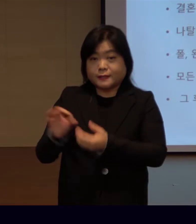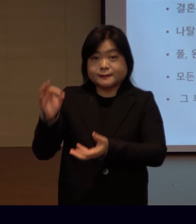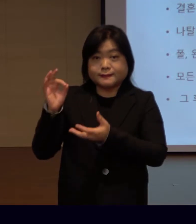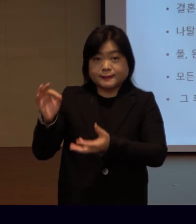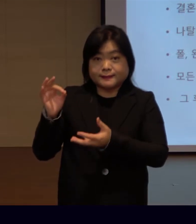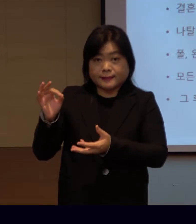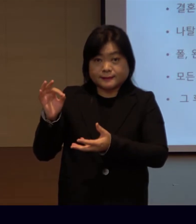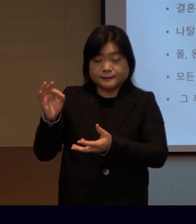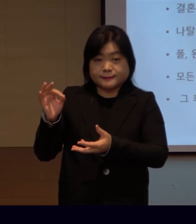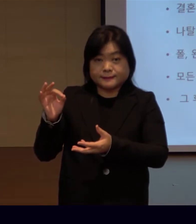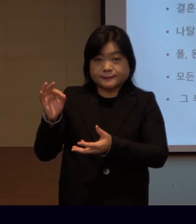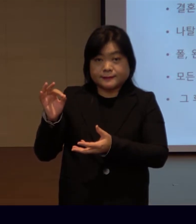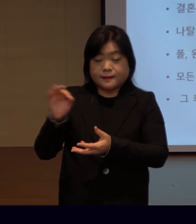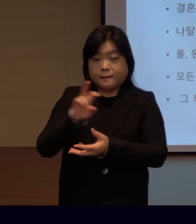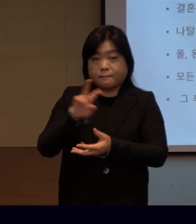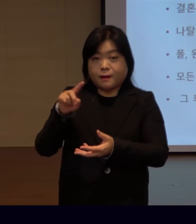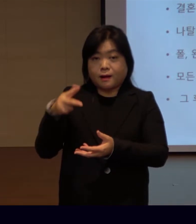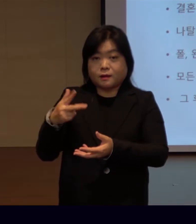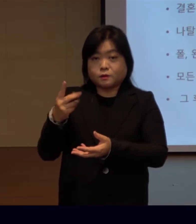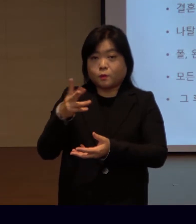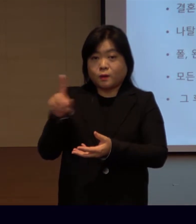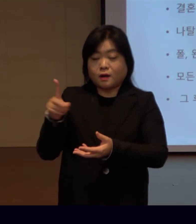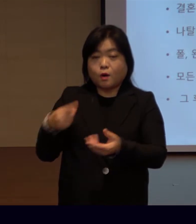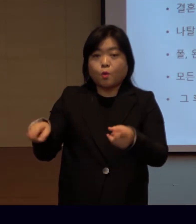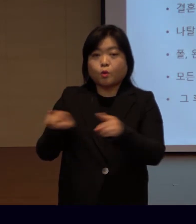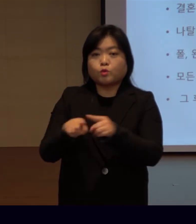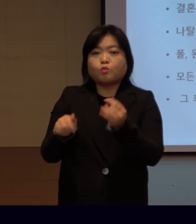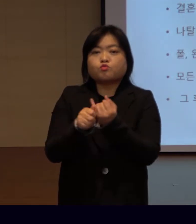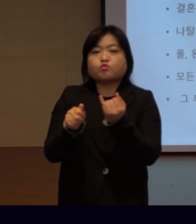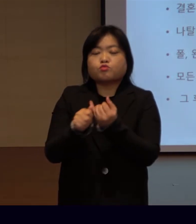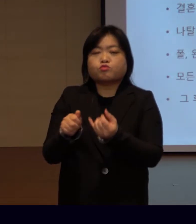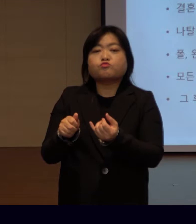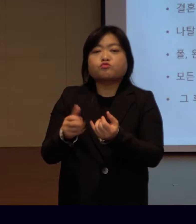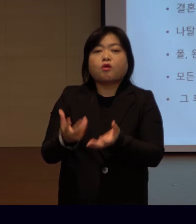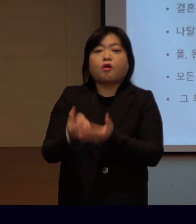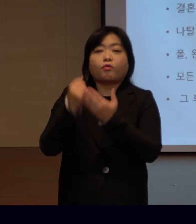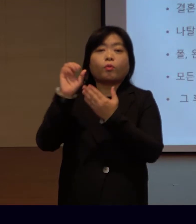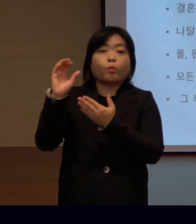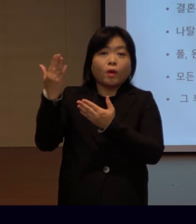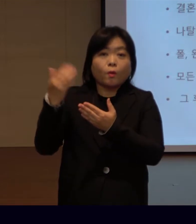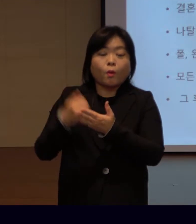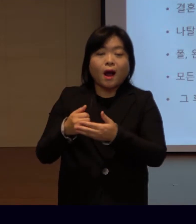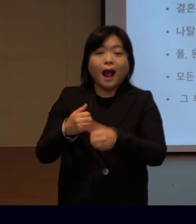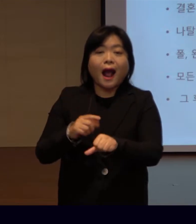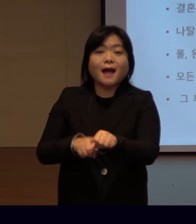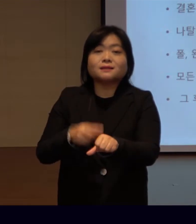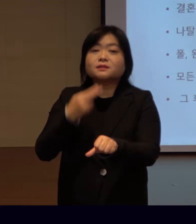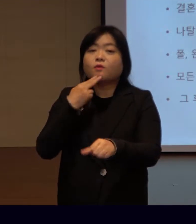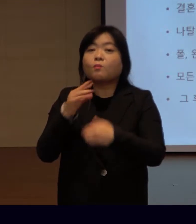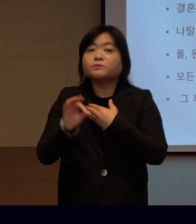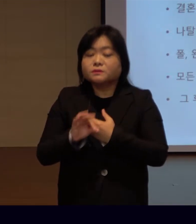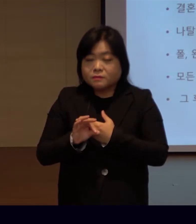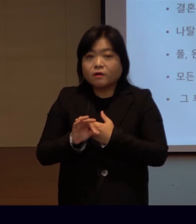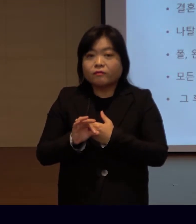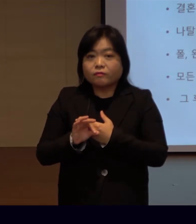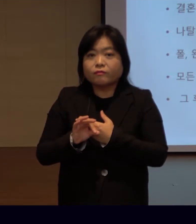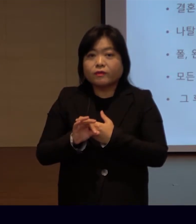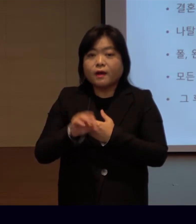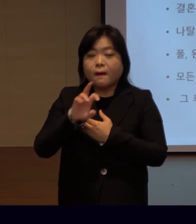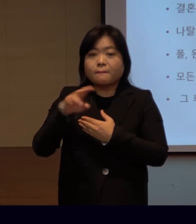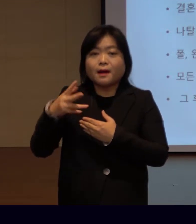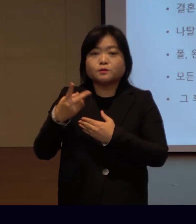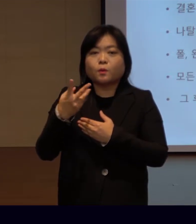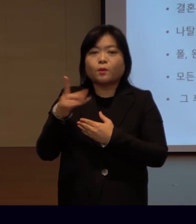재산은 마조라는 공동 부부 재산에 속하고 만약에 아들이 없을 경우에는